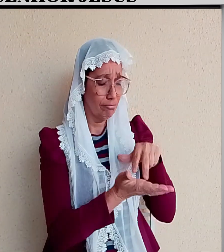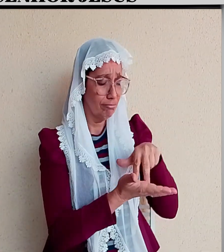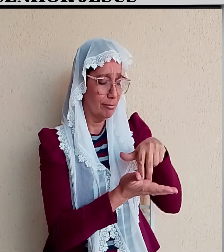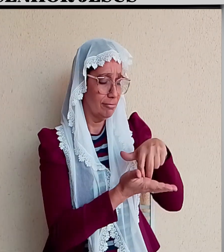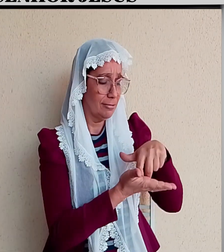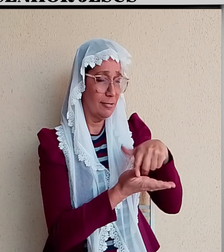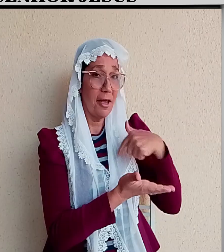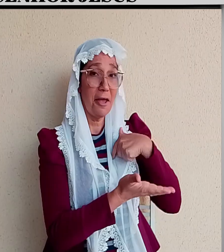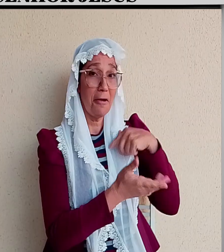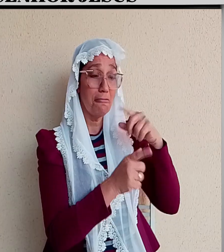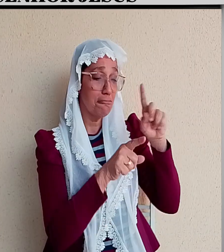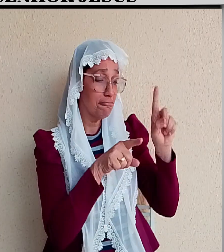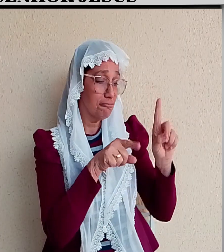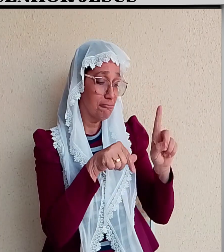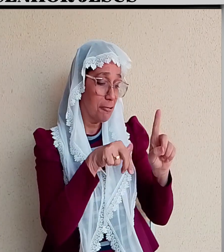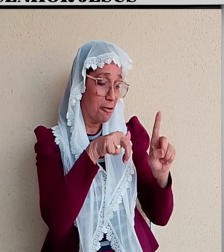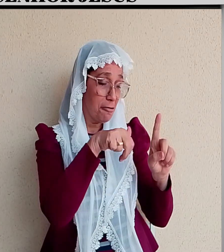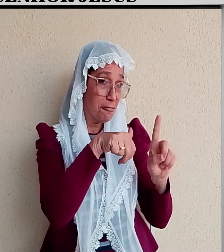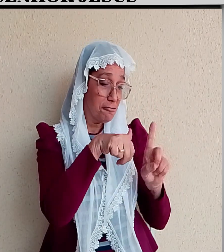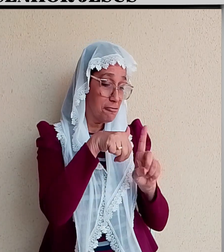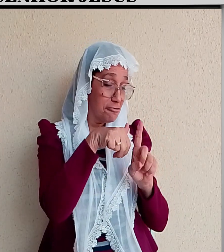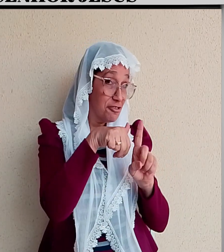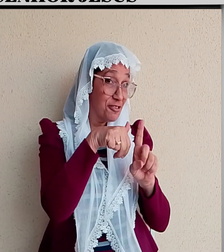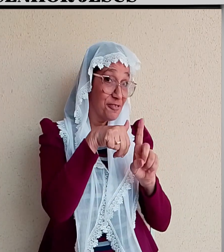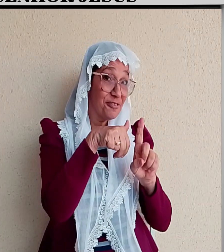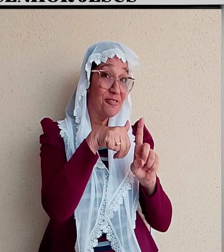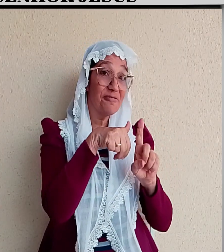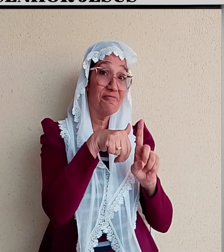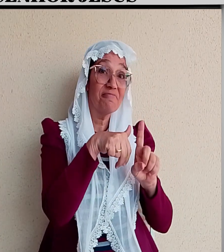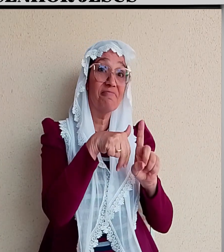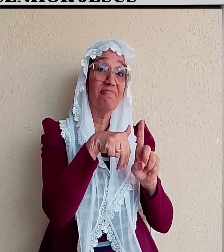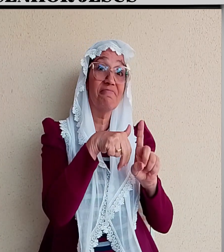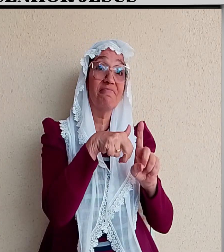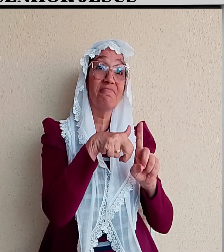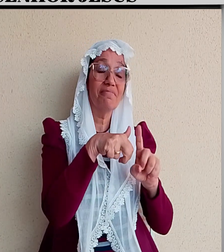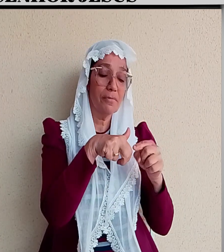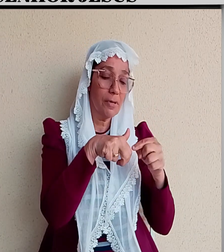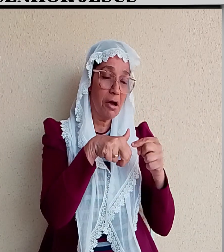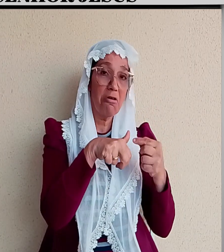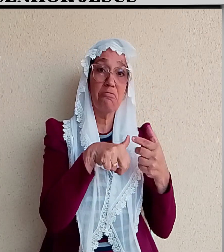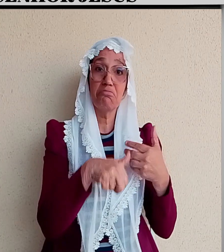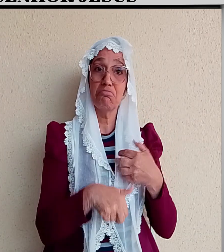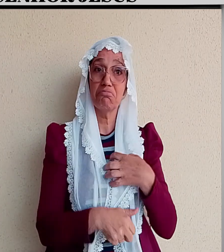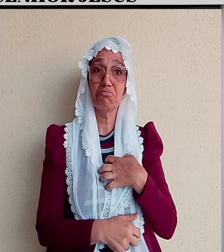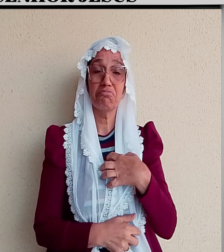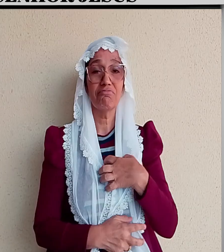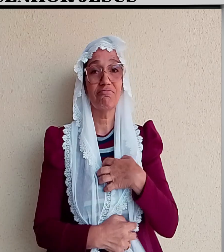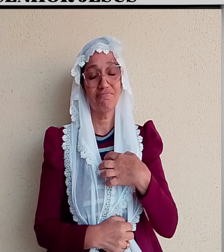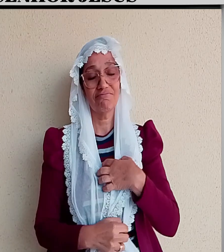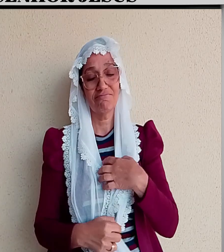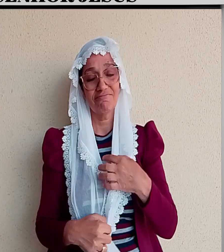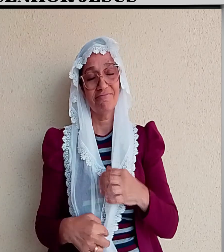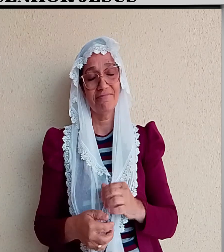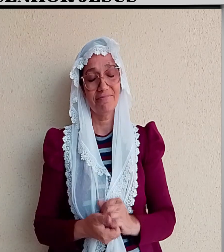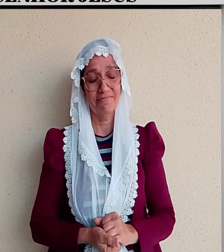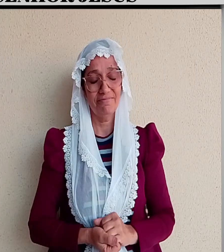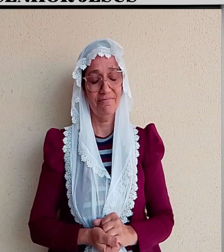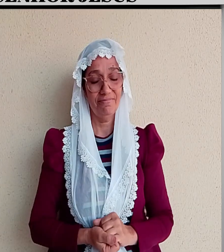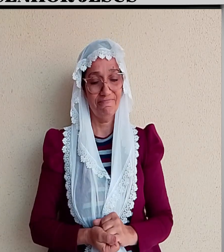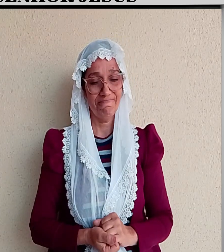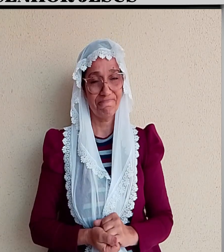te converte. Aleluia, Jesus. Te converte, aleluia, da UTI para o laudo da vitória.